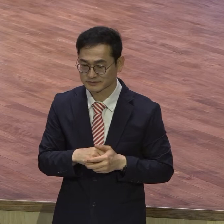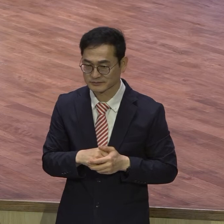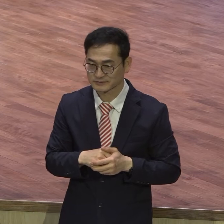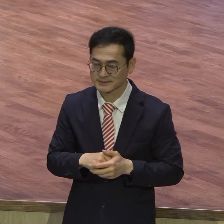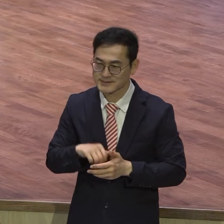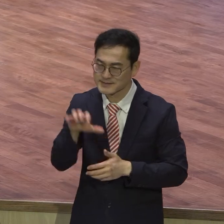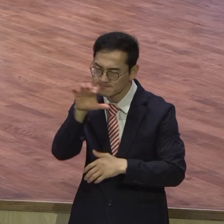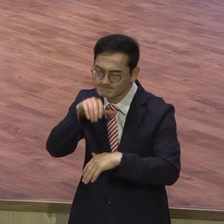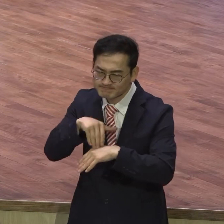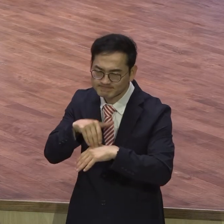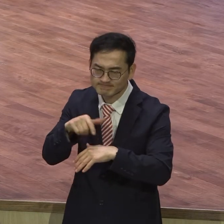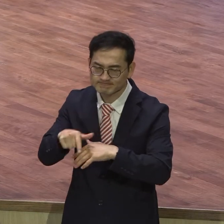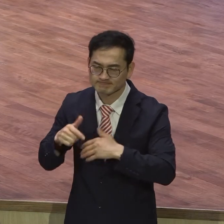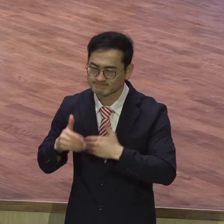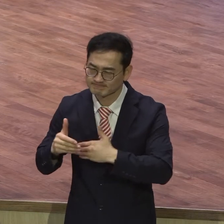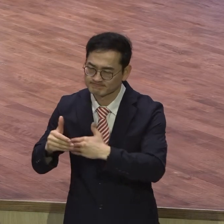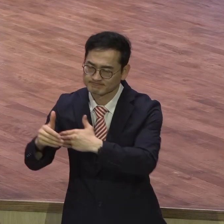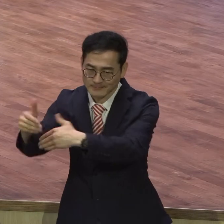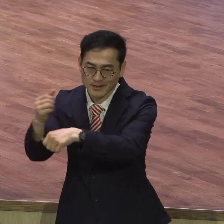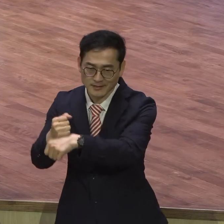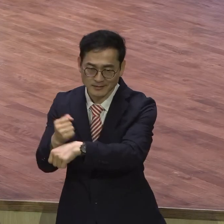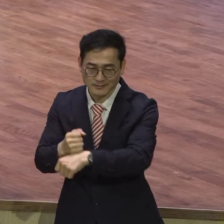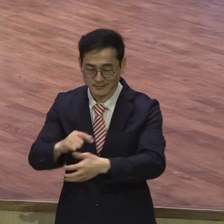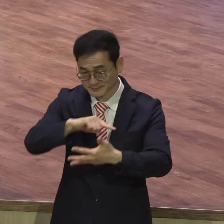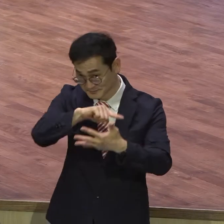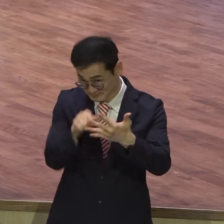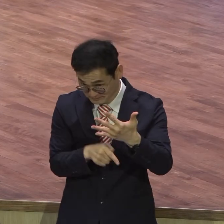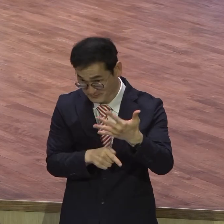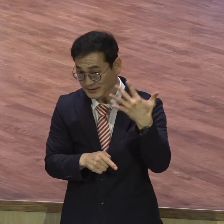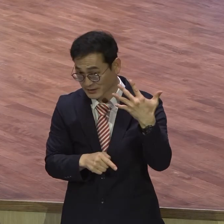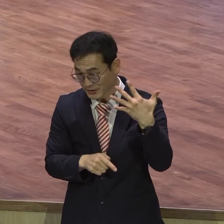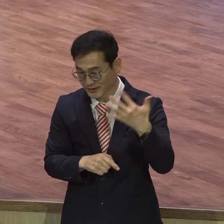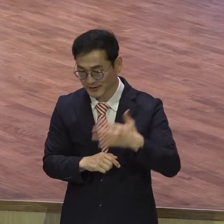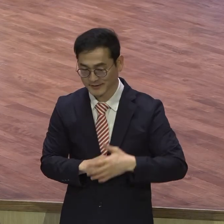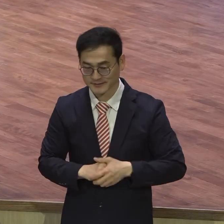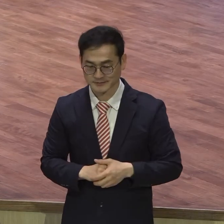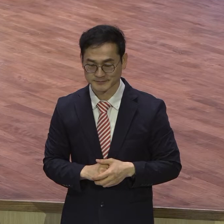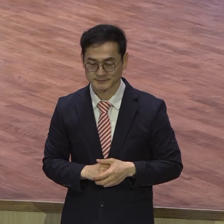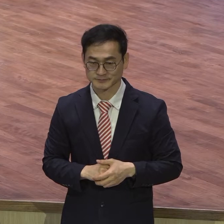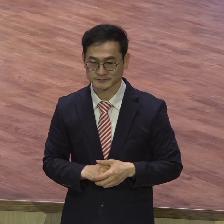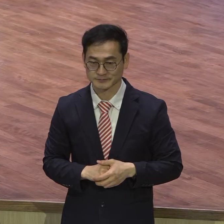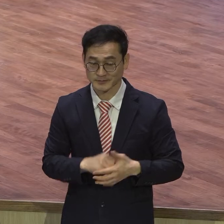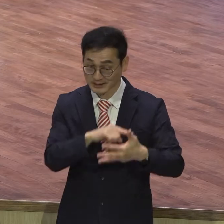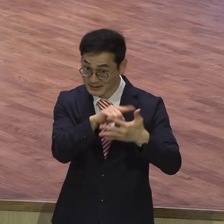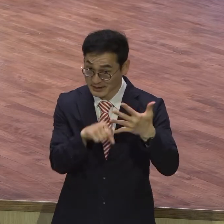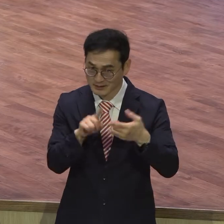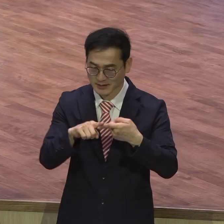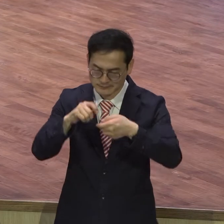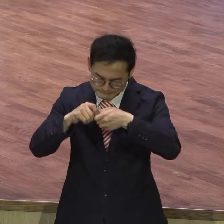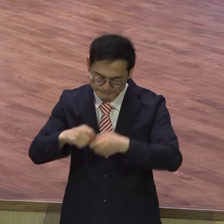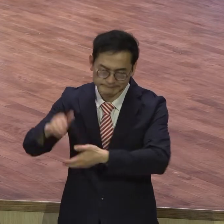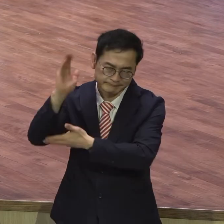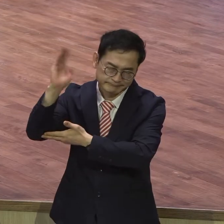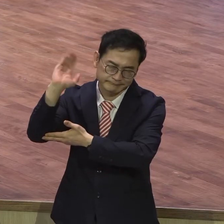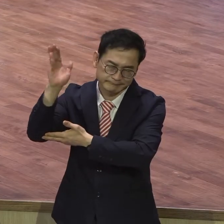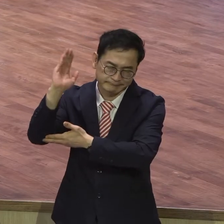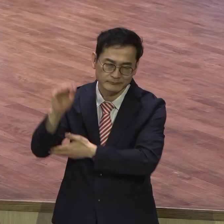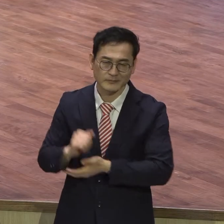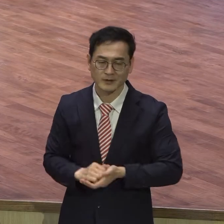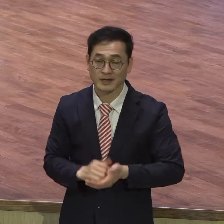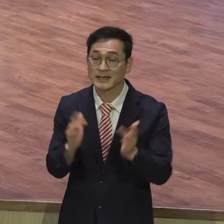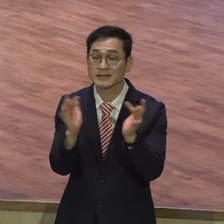난다라는 다섯 가지입니다 이 다섯 개 미션 인턴십 이 포럼을 우리 가족들이 그렇게